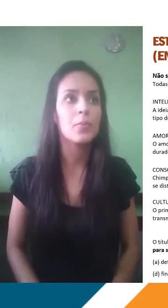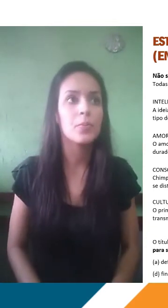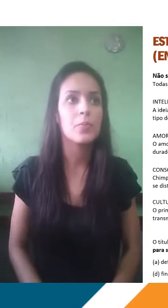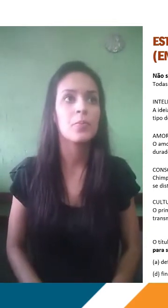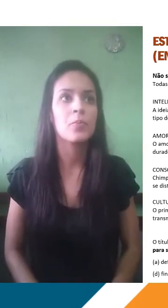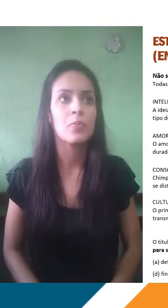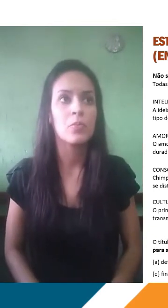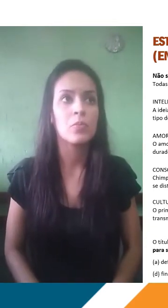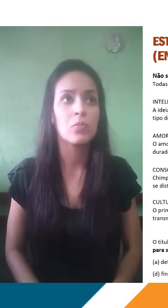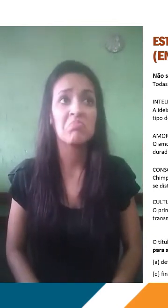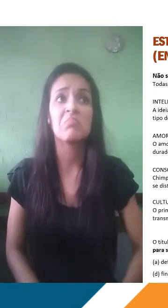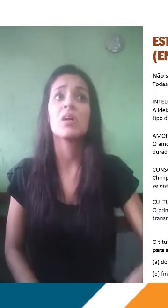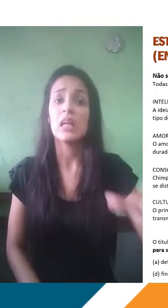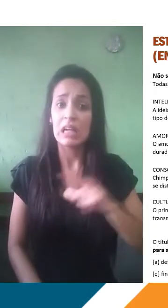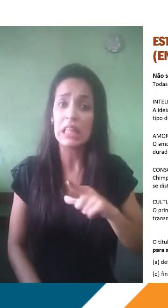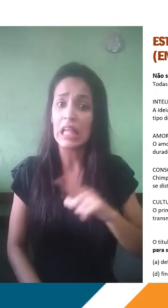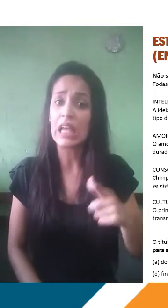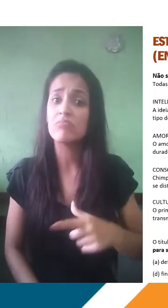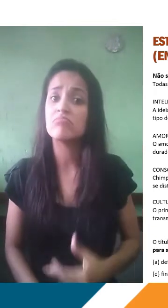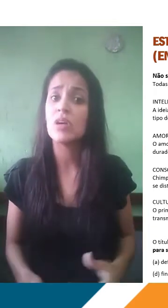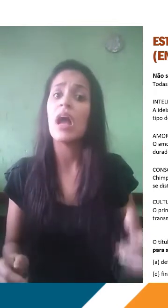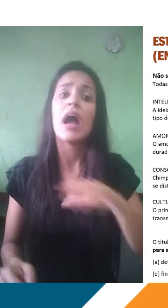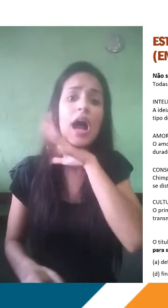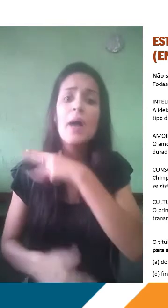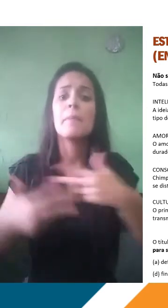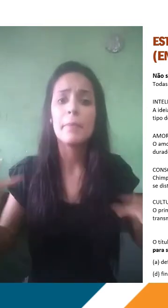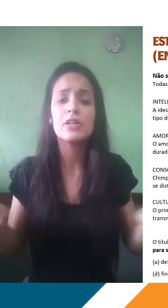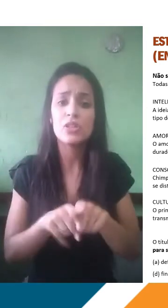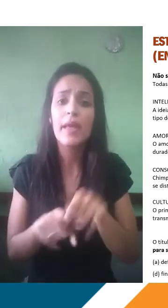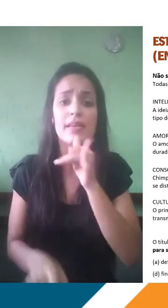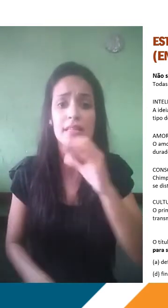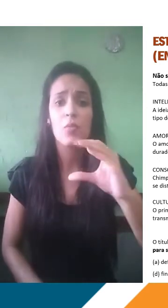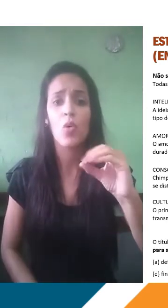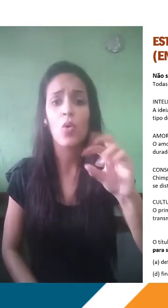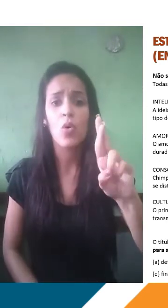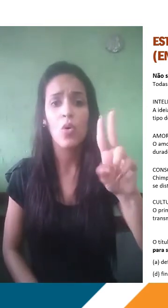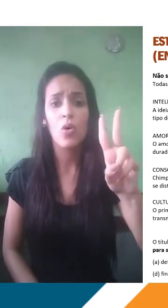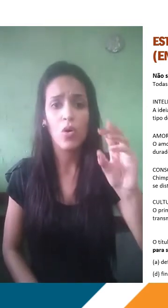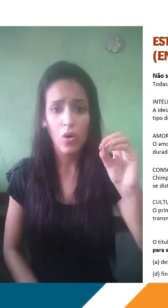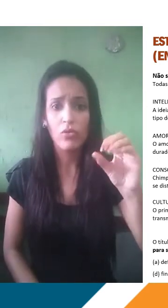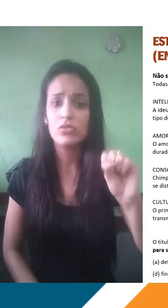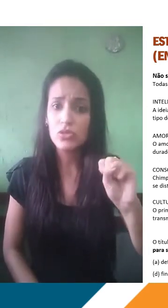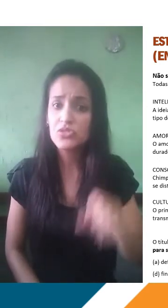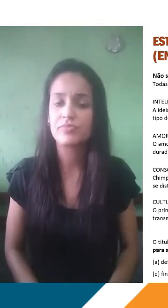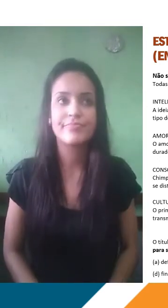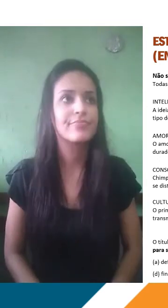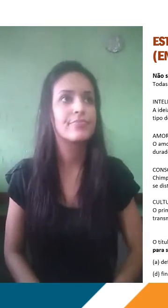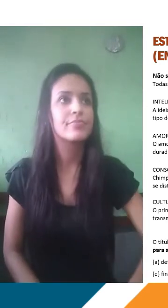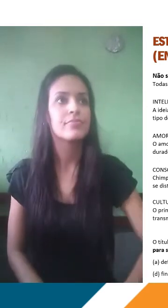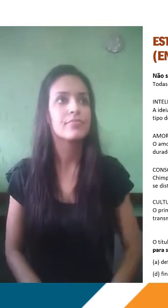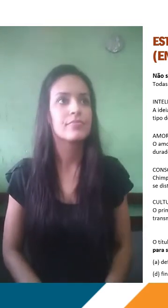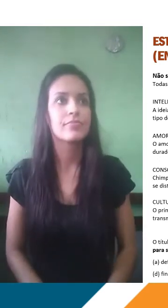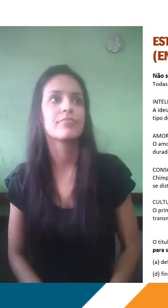que também criam laços duradouros Se preocupam com o ente querido e ficam de luto depois de sua morte Consciência